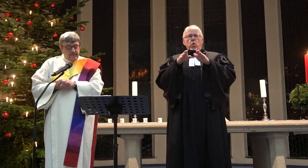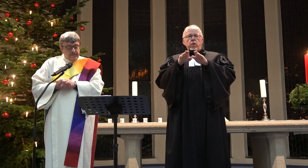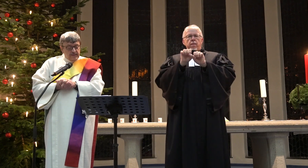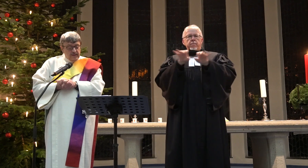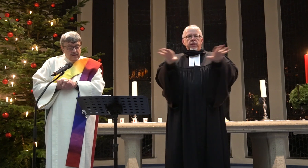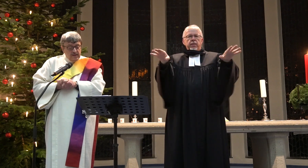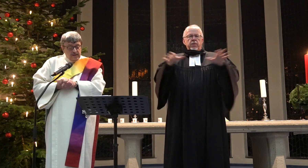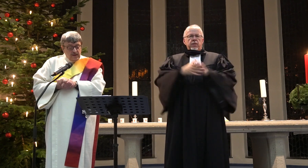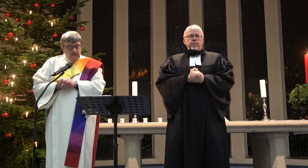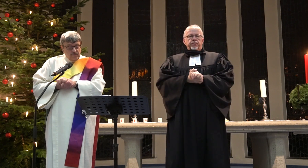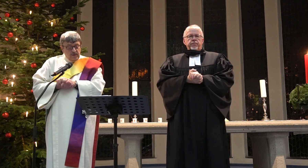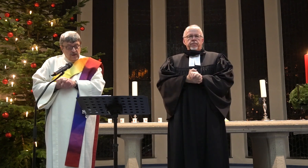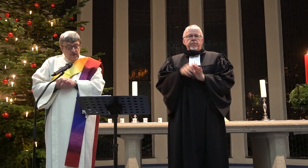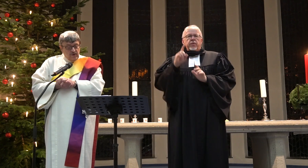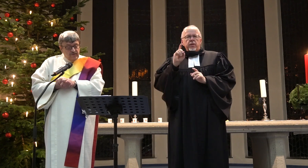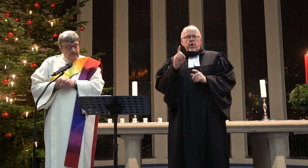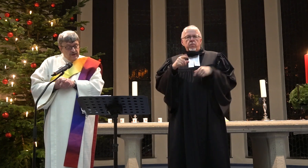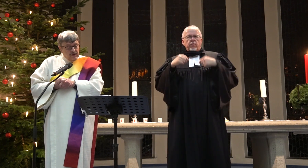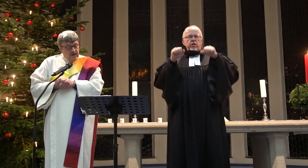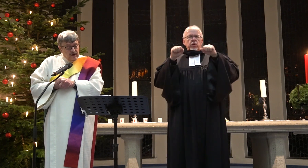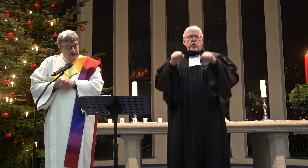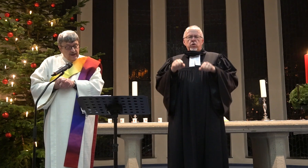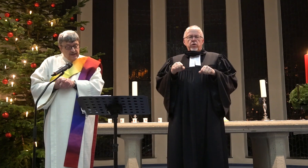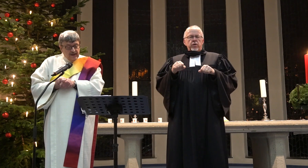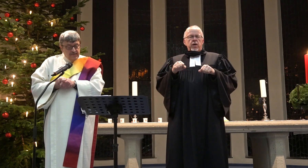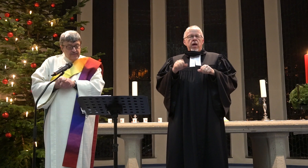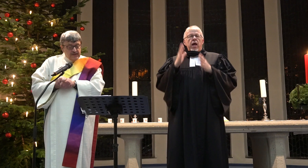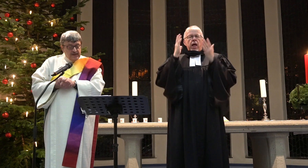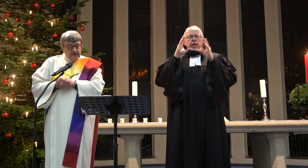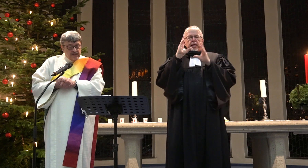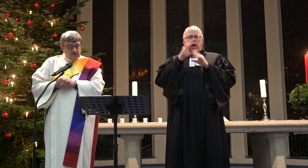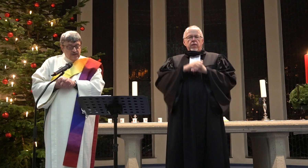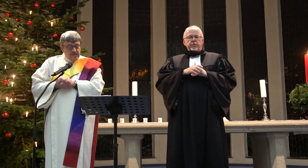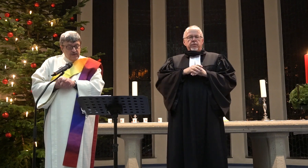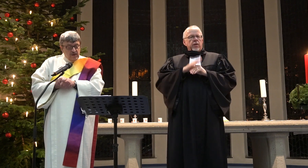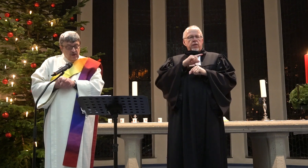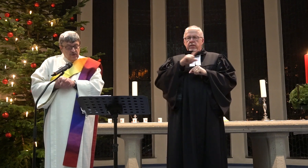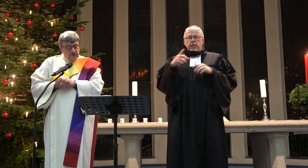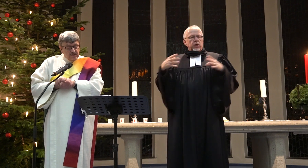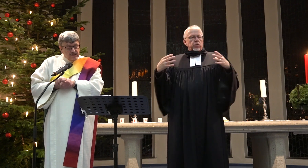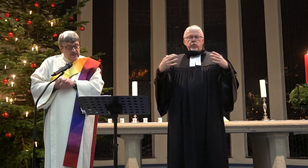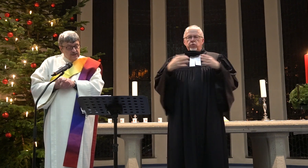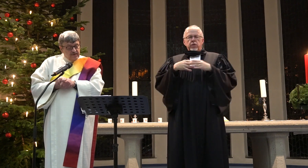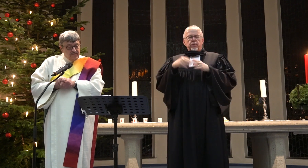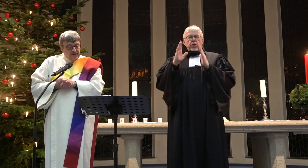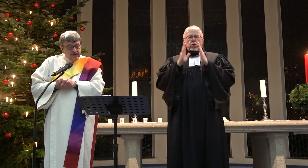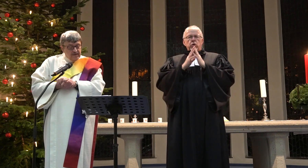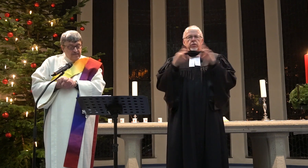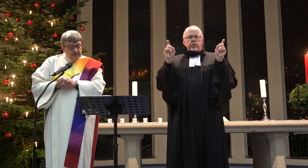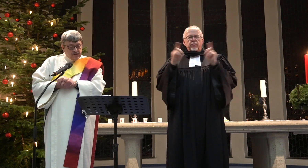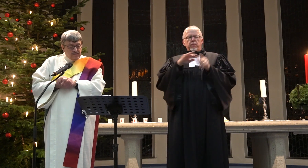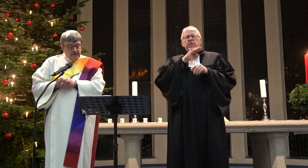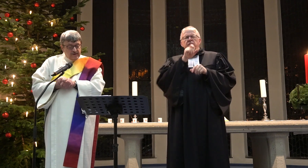Corona-Pandemie. Darum können wir an Heiligabend nicht hier zusammen Gottesdienst mit